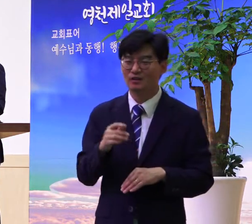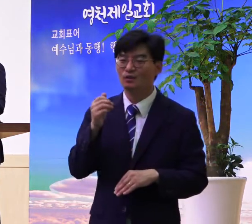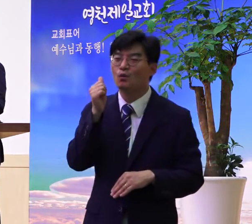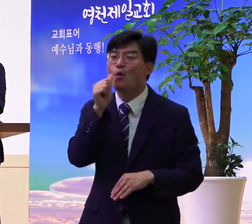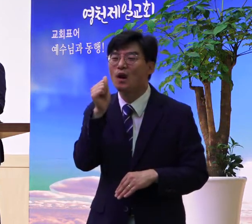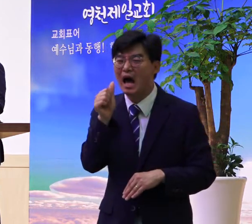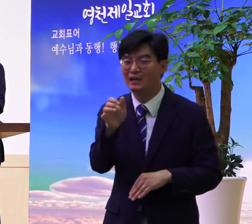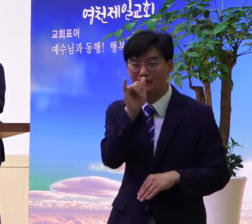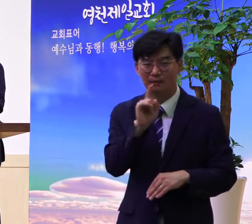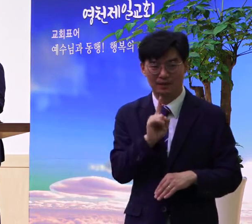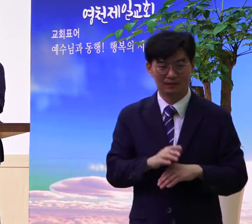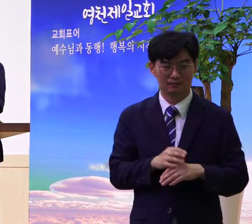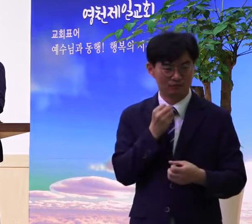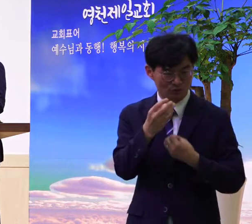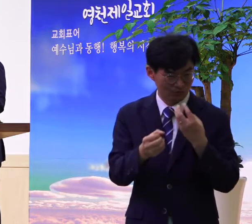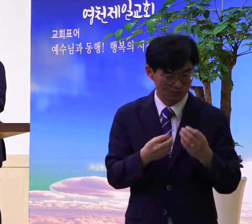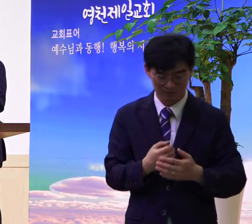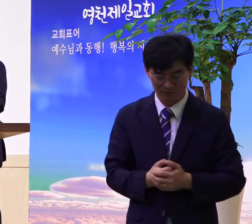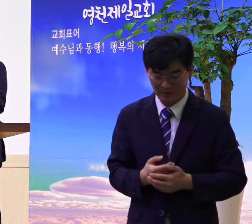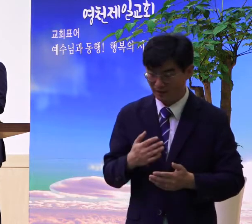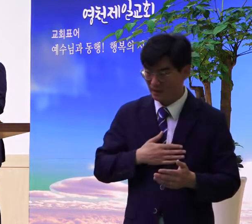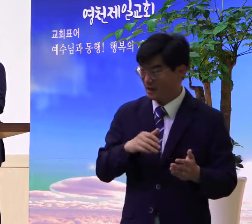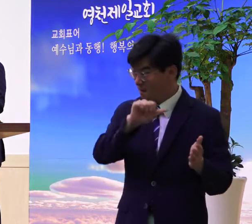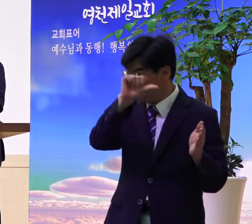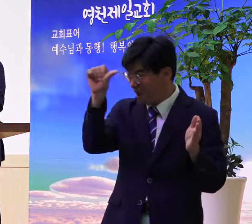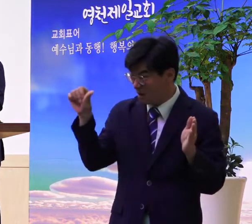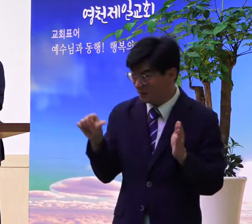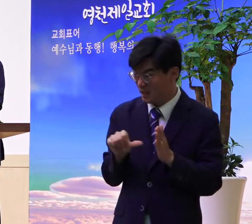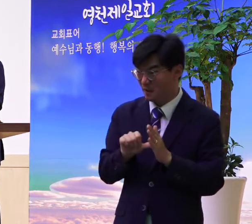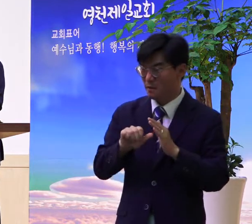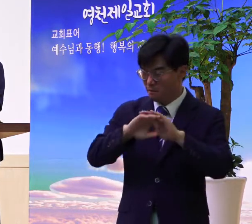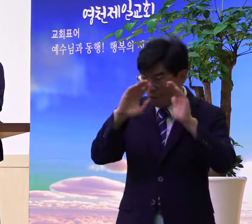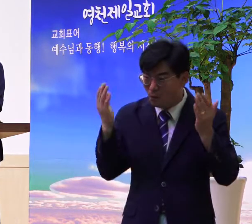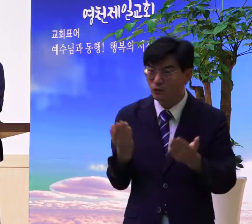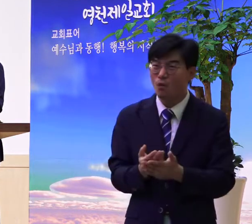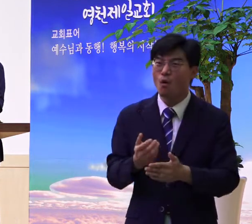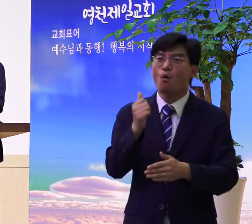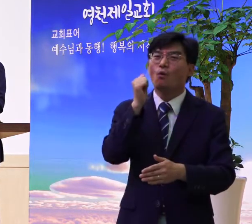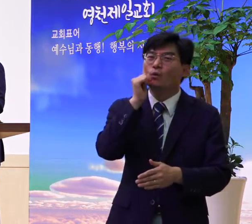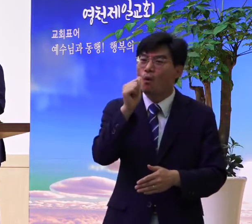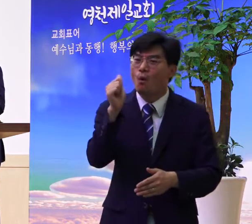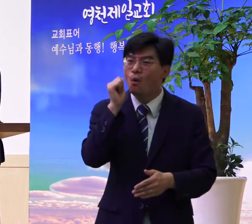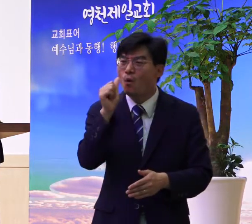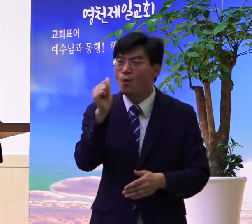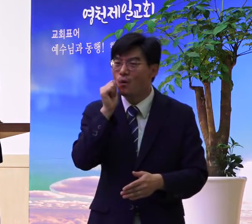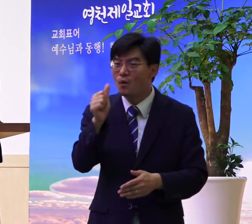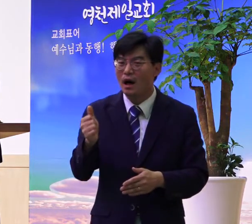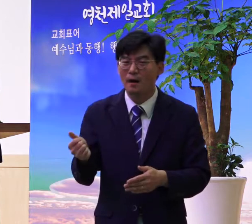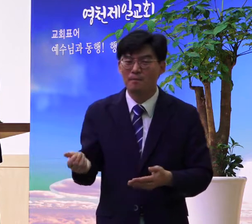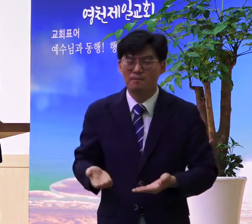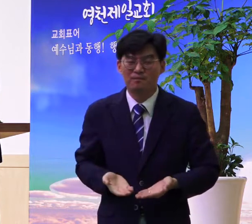꿈은 내 세대의 전 세계 모든 사람에게 코카콜라를 한 잔이라도 맛보게 하는